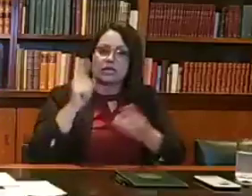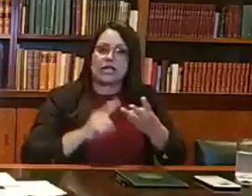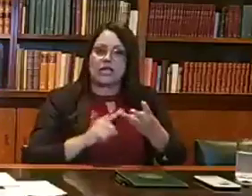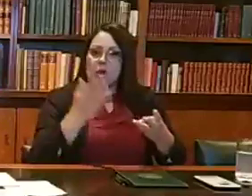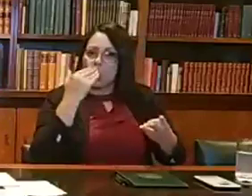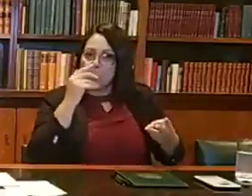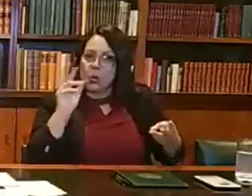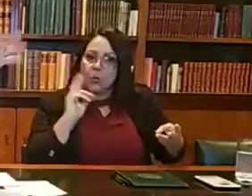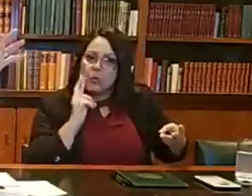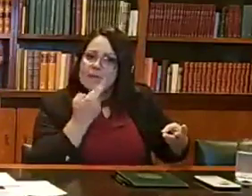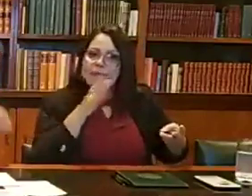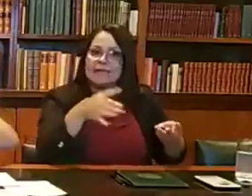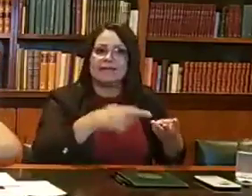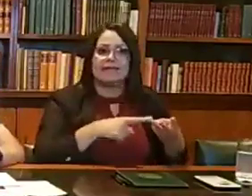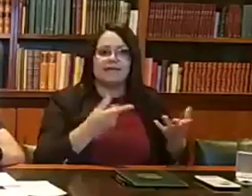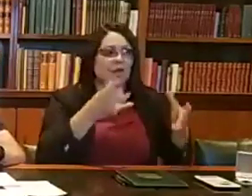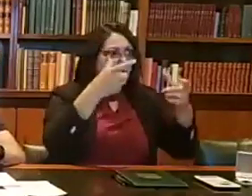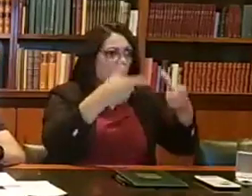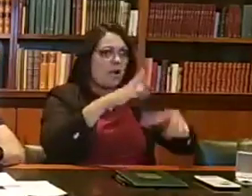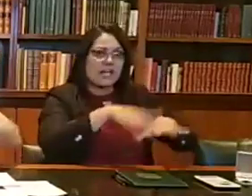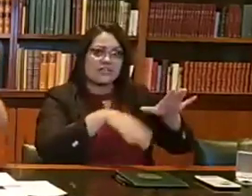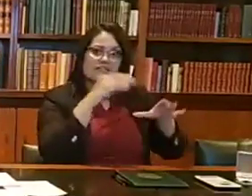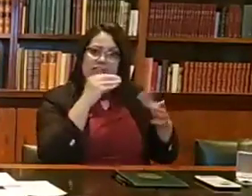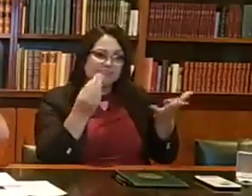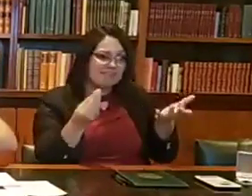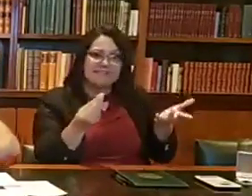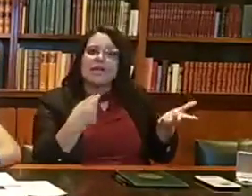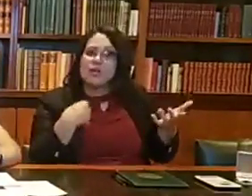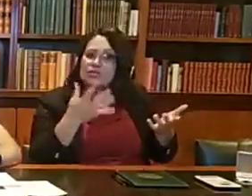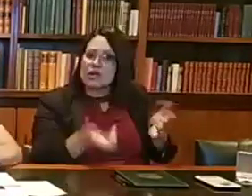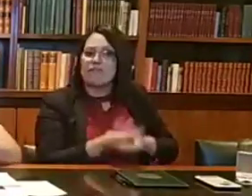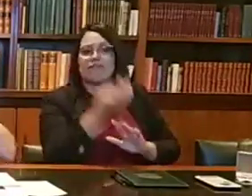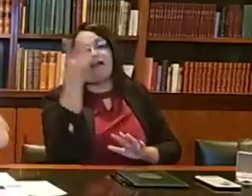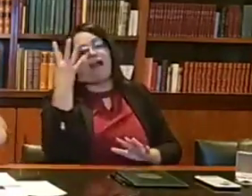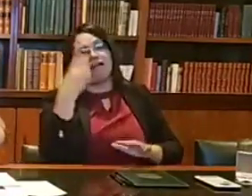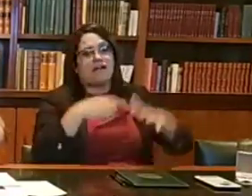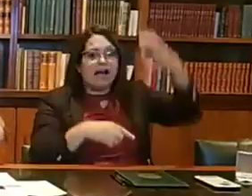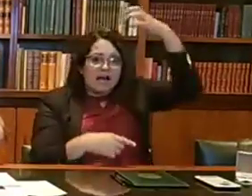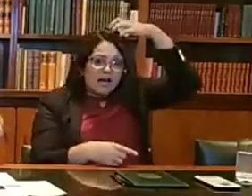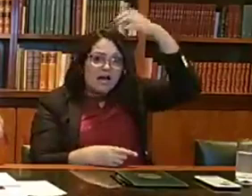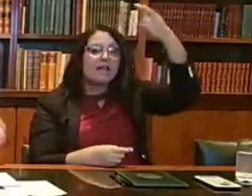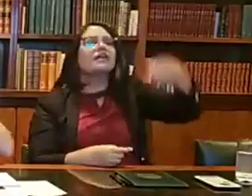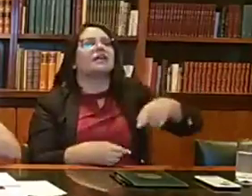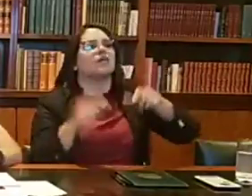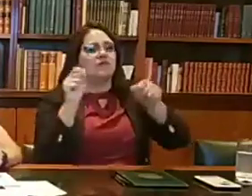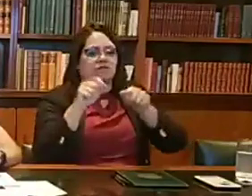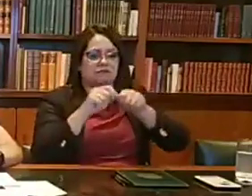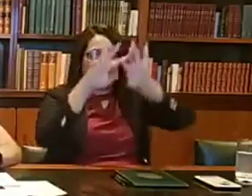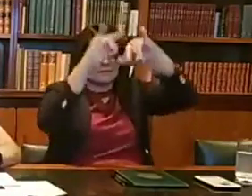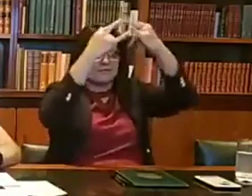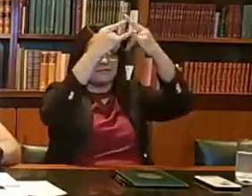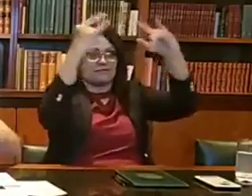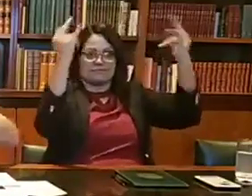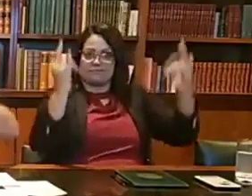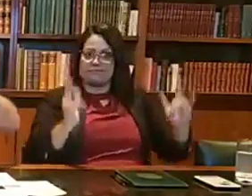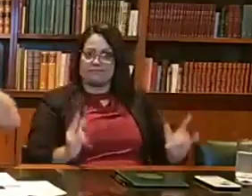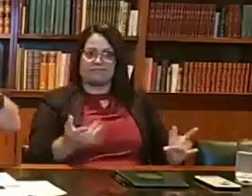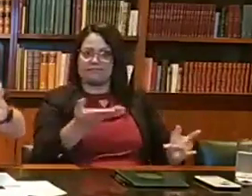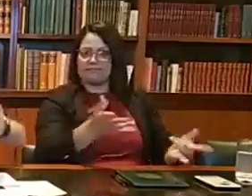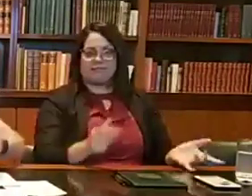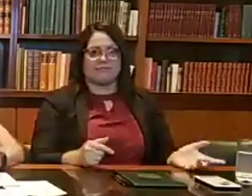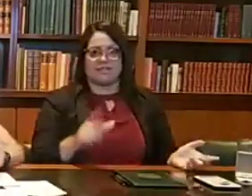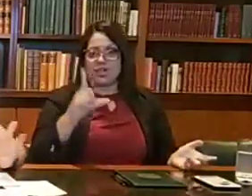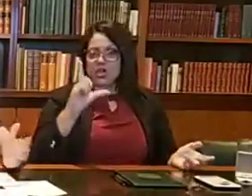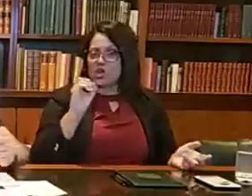transporte. Fica lá num barraco na praia muitas vezes. Quantas vezes eu acampei naquela região de Angra ali no em barraco